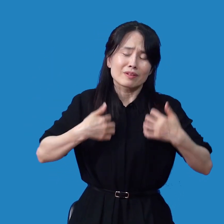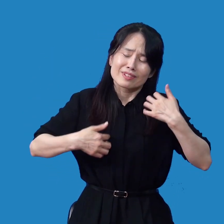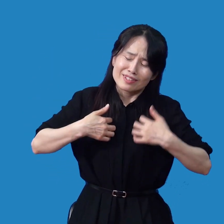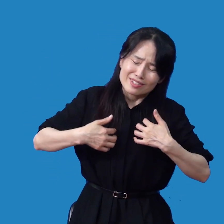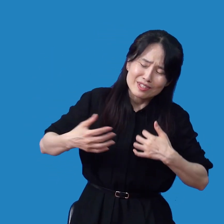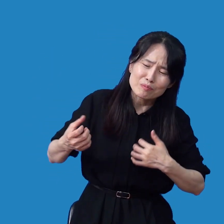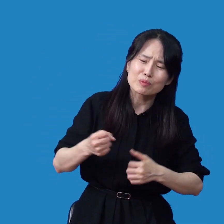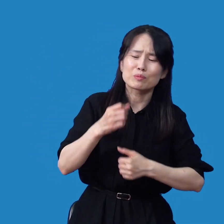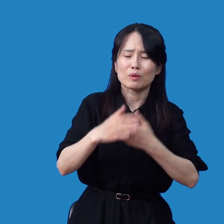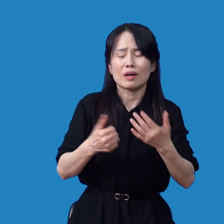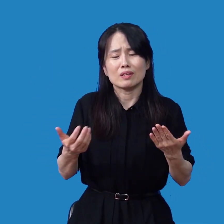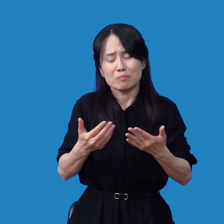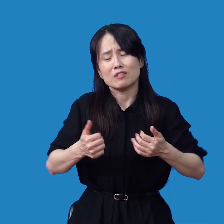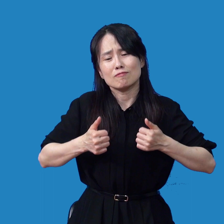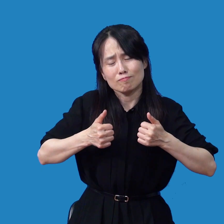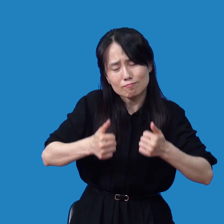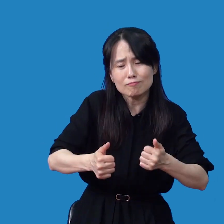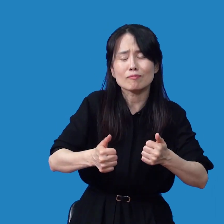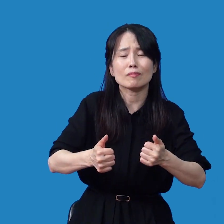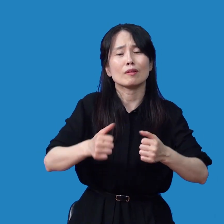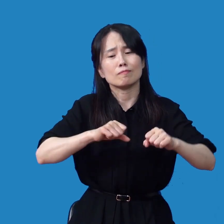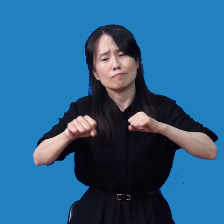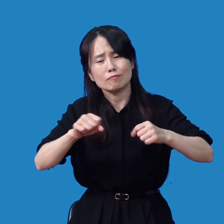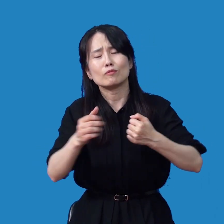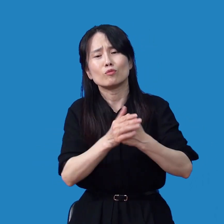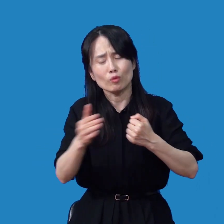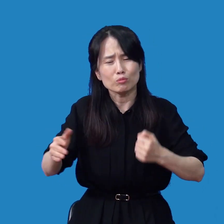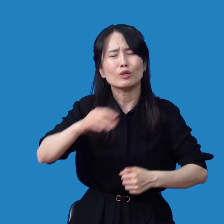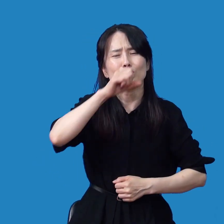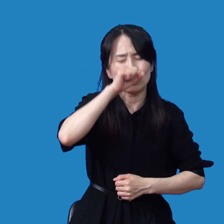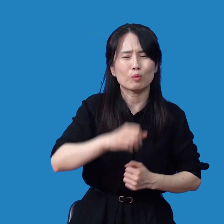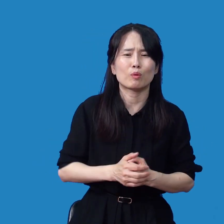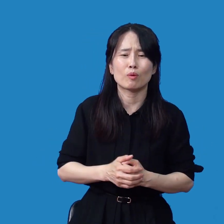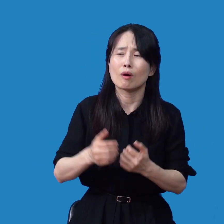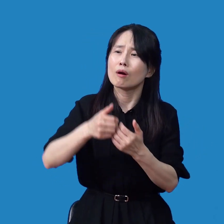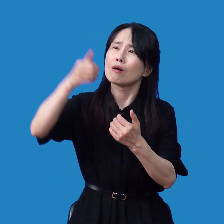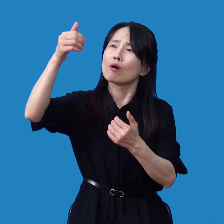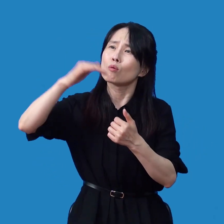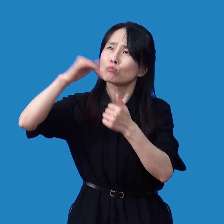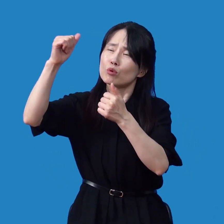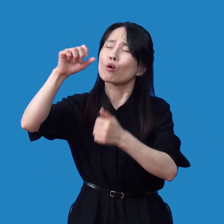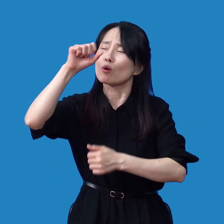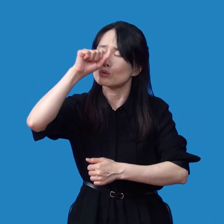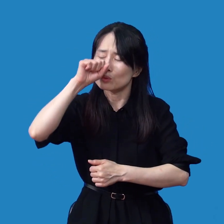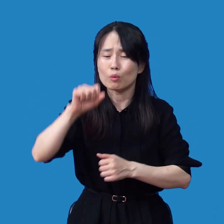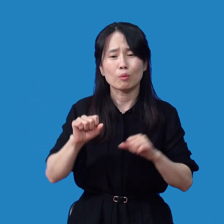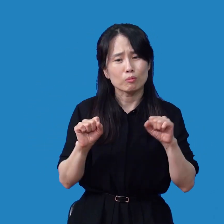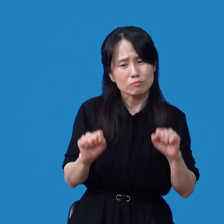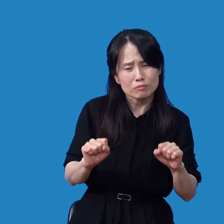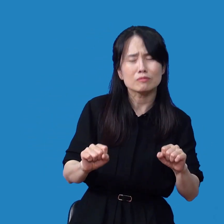기쁨으로 하나님의 일을 할 것이니까 그것도 좋고, 이래도 좋고 저래도 좋고.